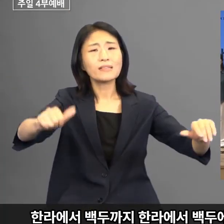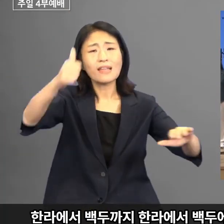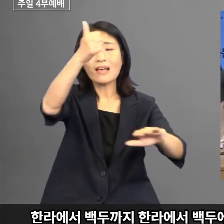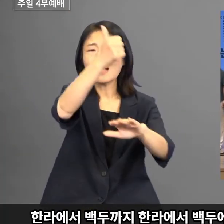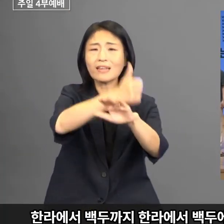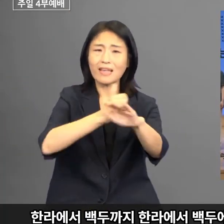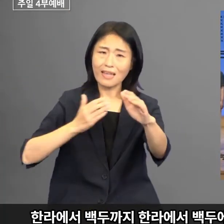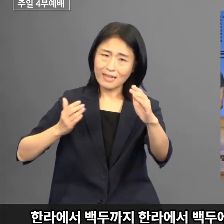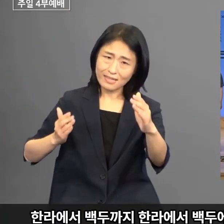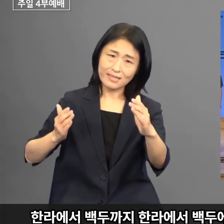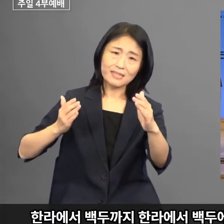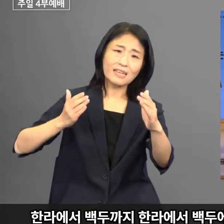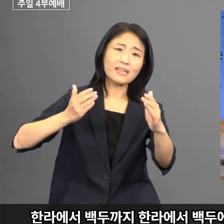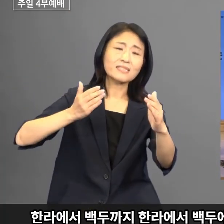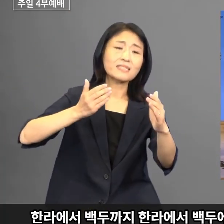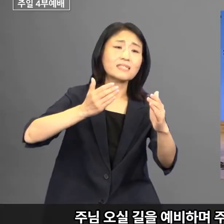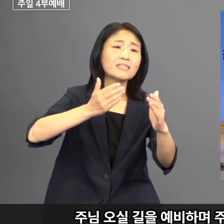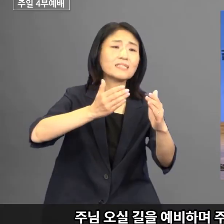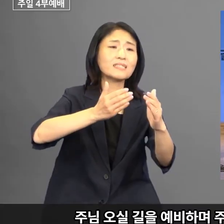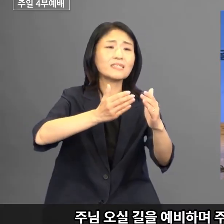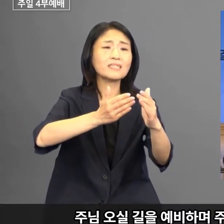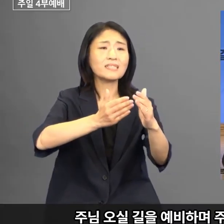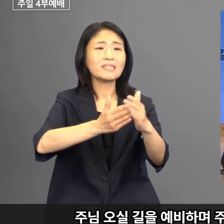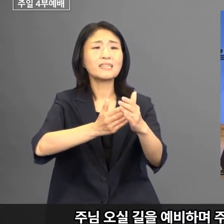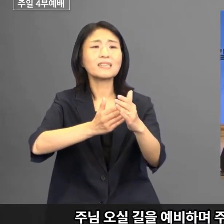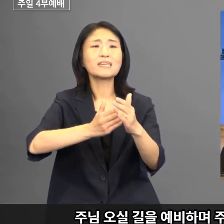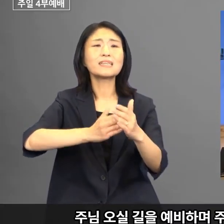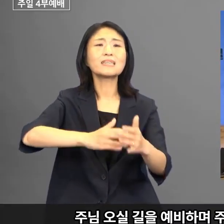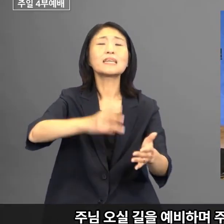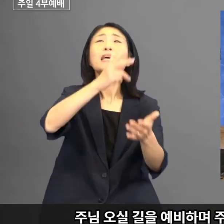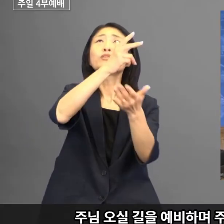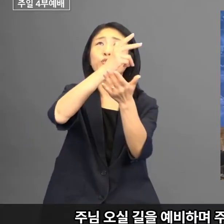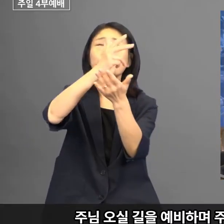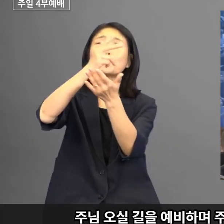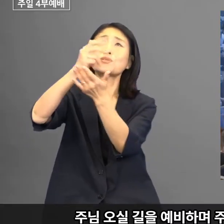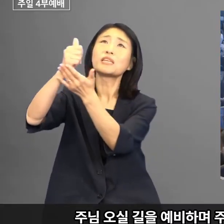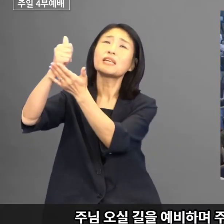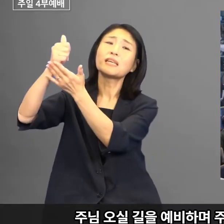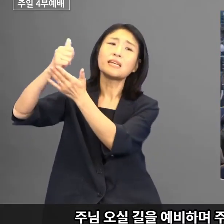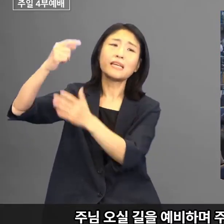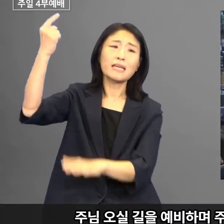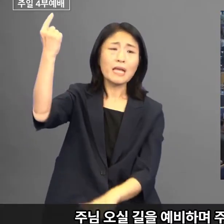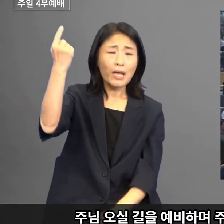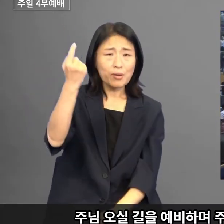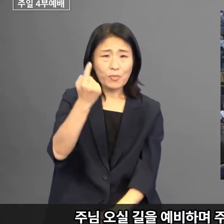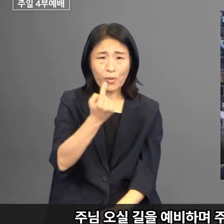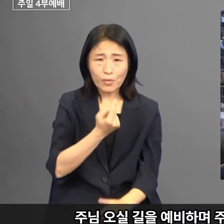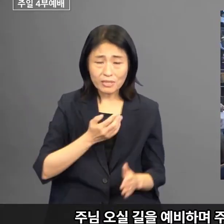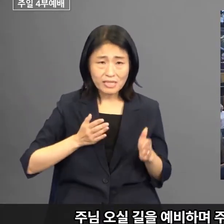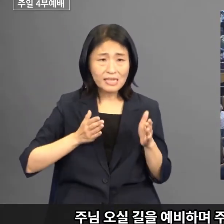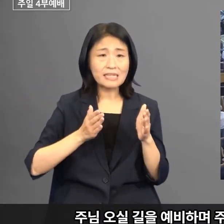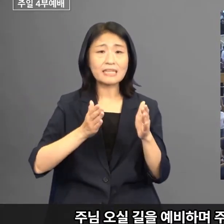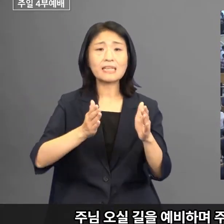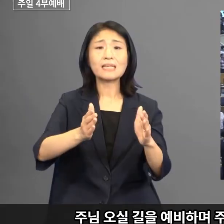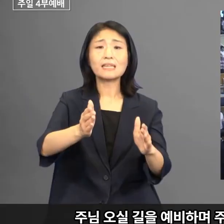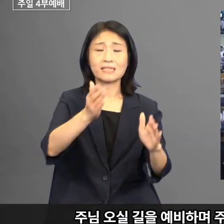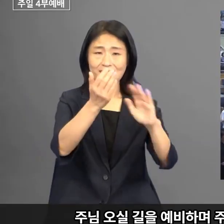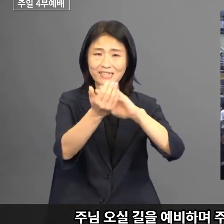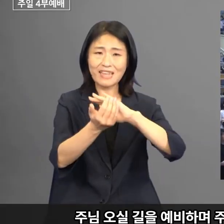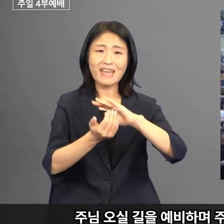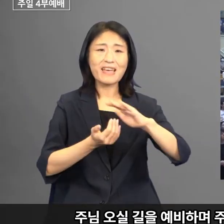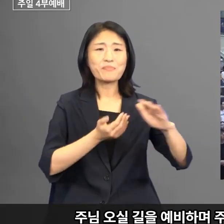백두에서 땅의 끝까지 주님 오실 길을 예비하며, 주님 오실